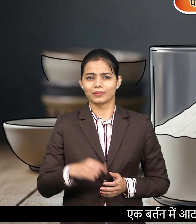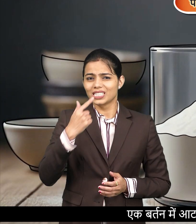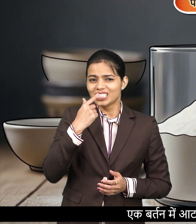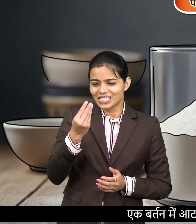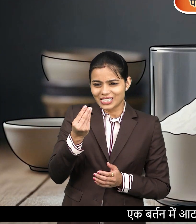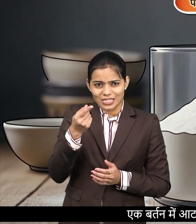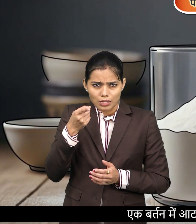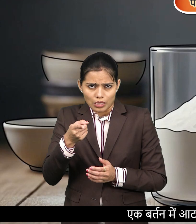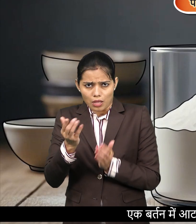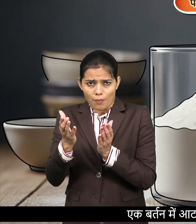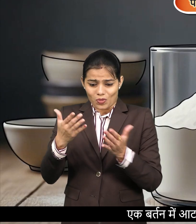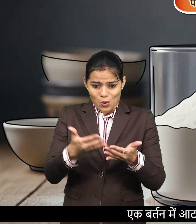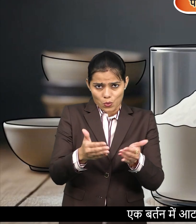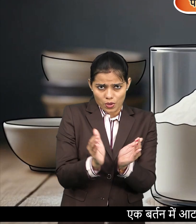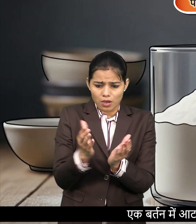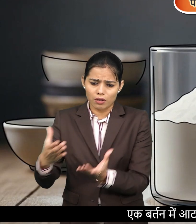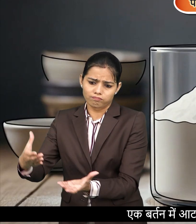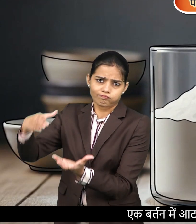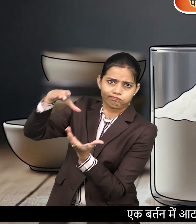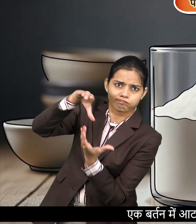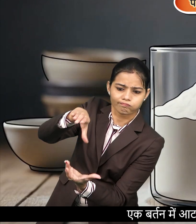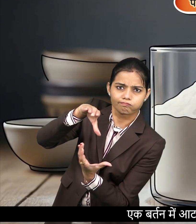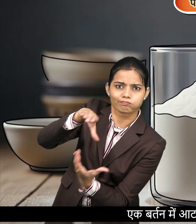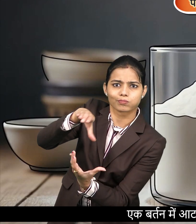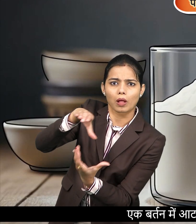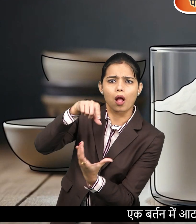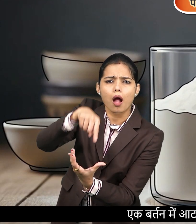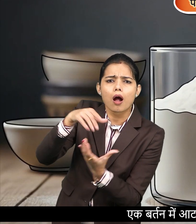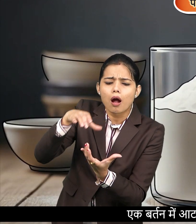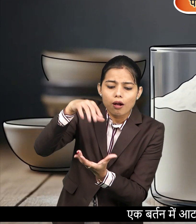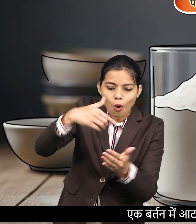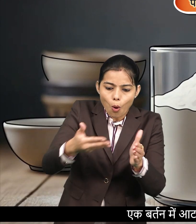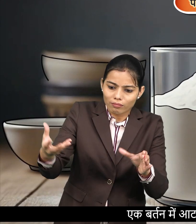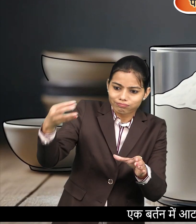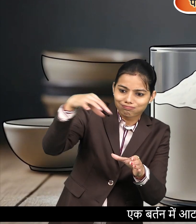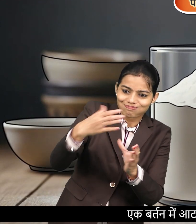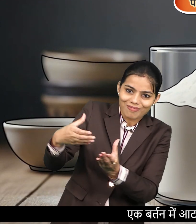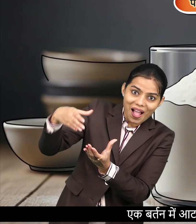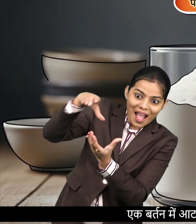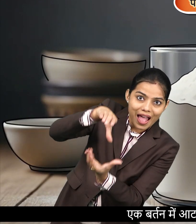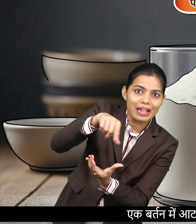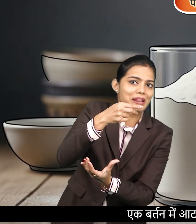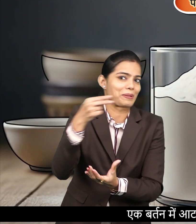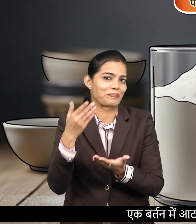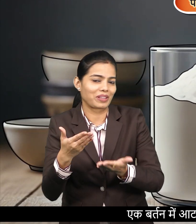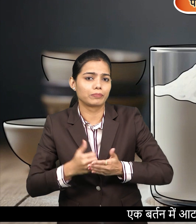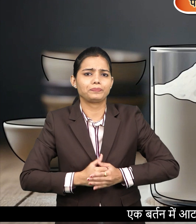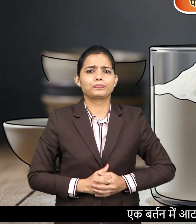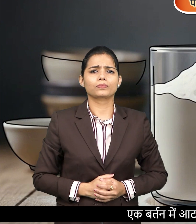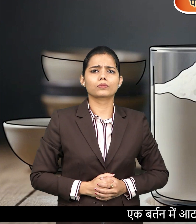एक बर्तन में आटा डालें, बर्तन आटे से भर जाता है।